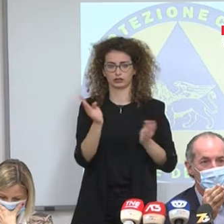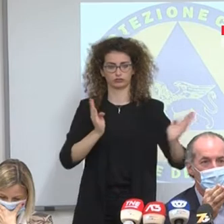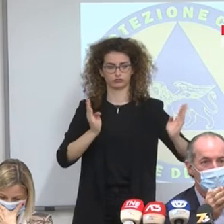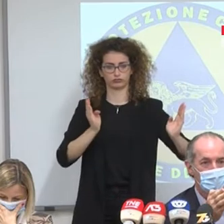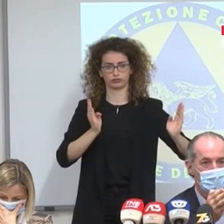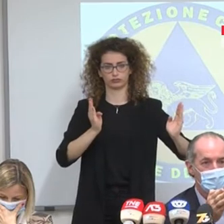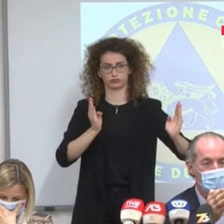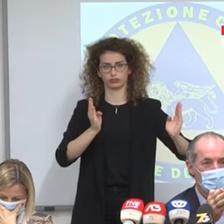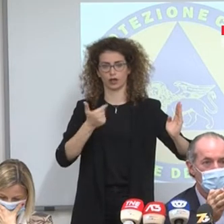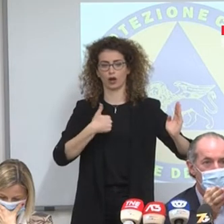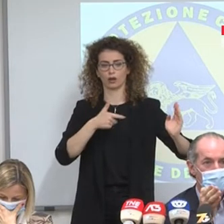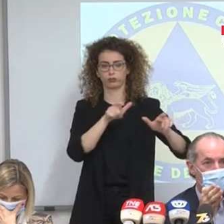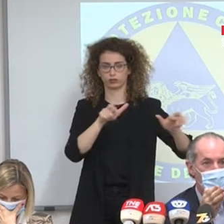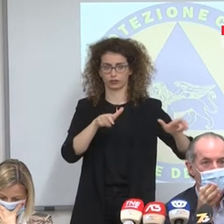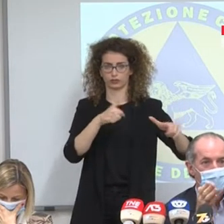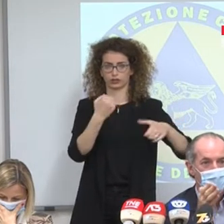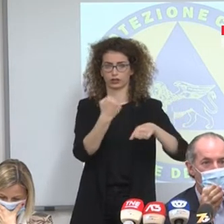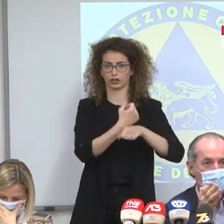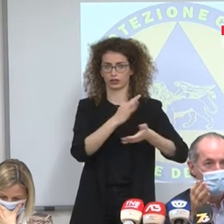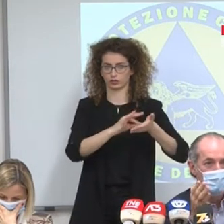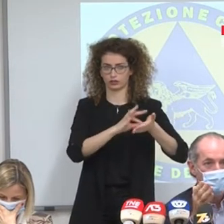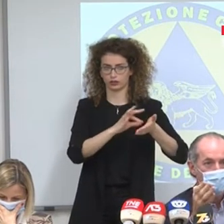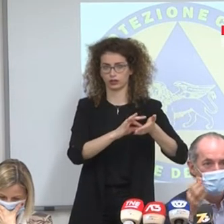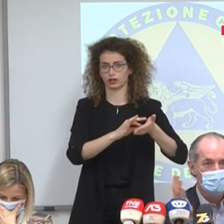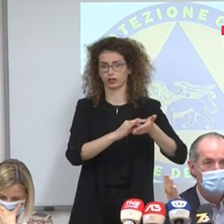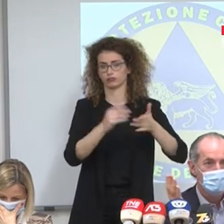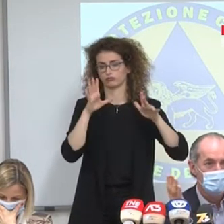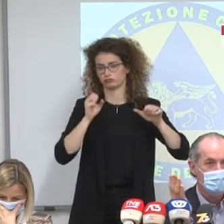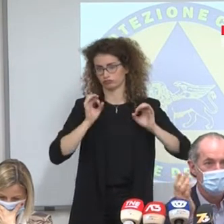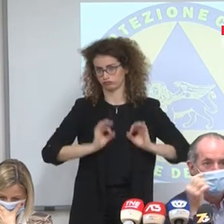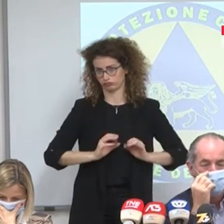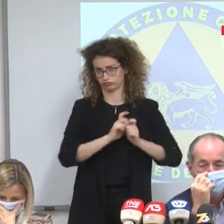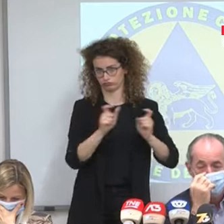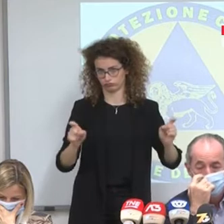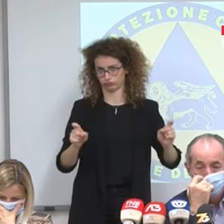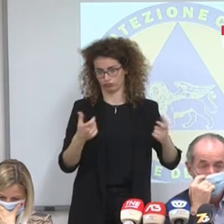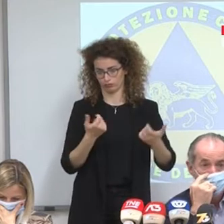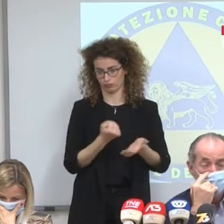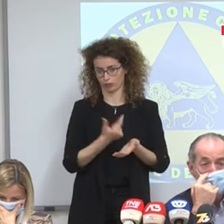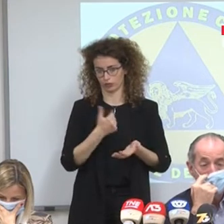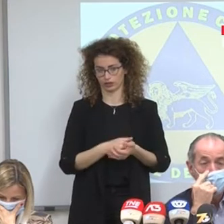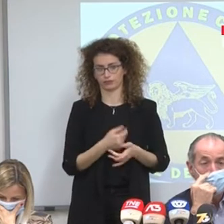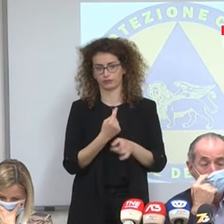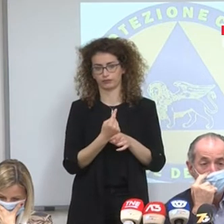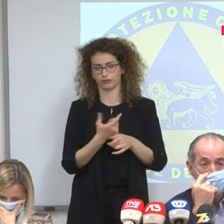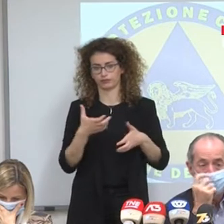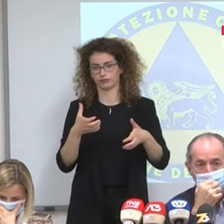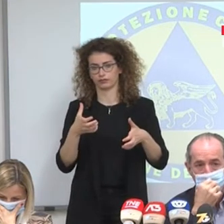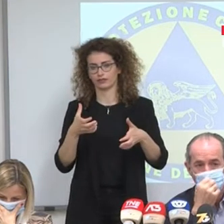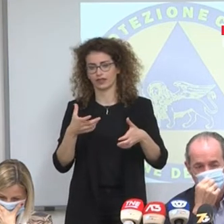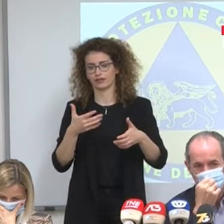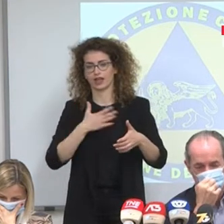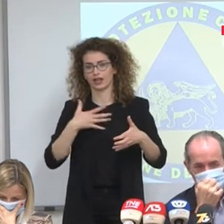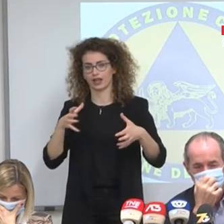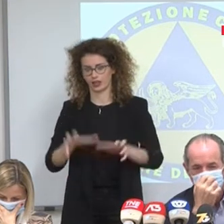di operatori del mondo della scuola e delle forze dell'ordine, pauroso, perché ce ne sono tanti. Dobbiamo scendere ancora di più, però insomma